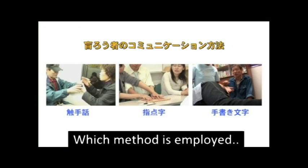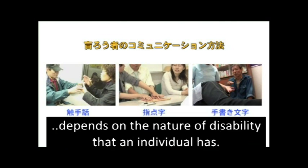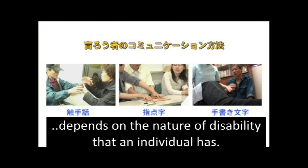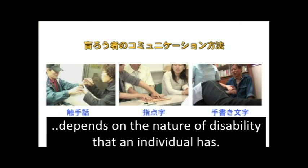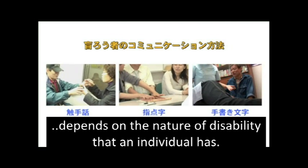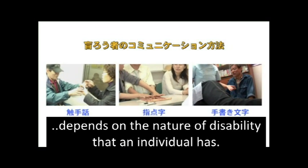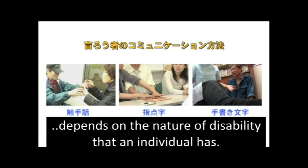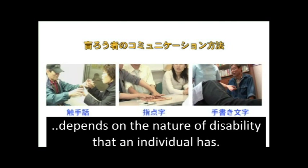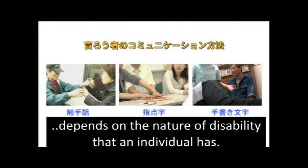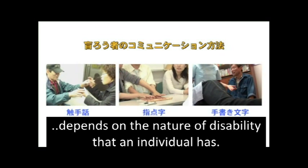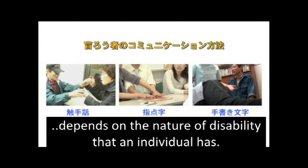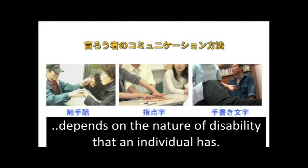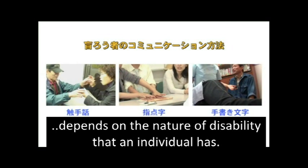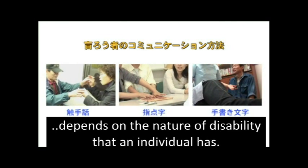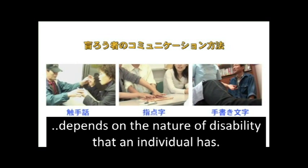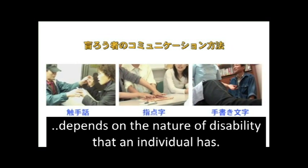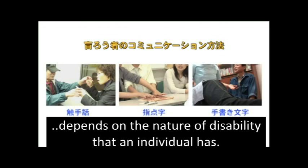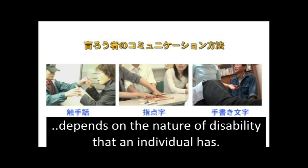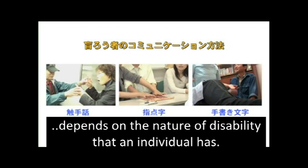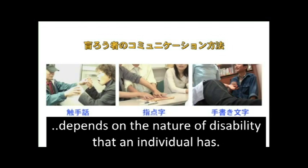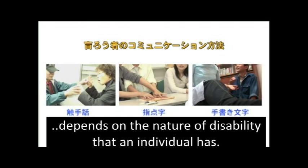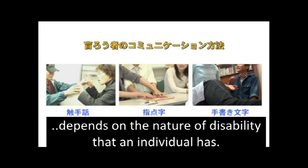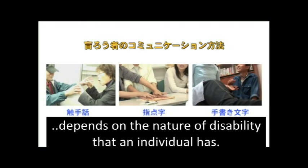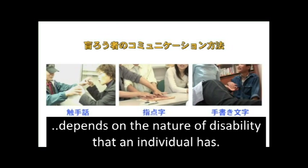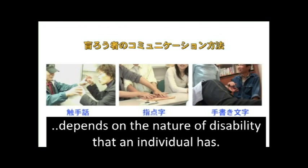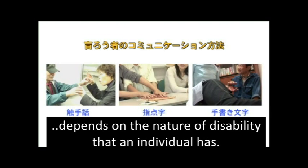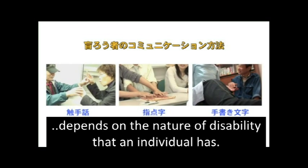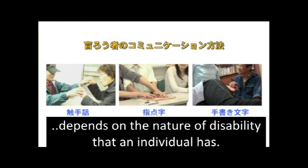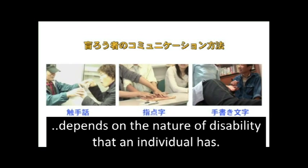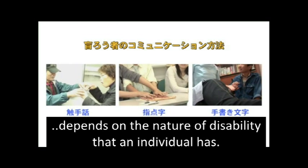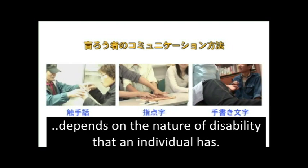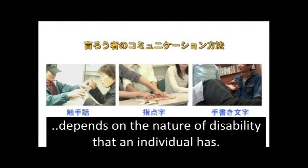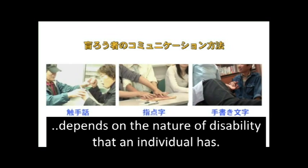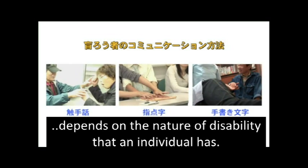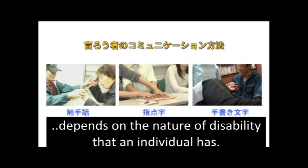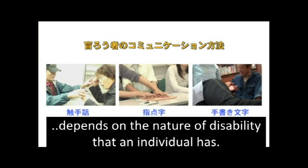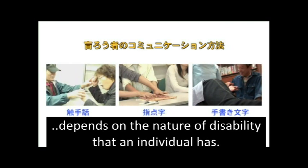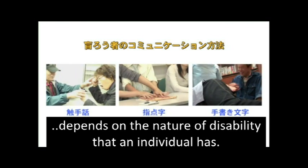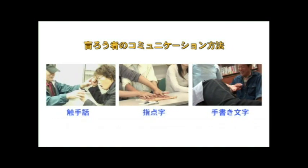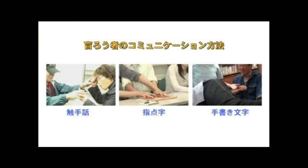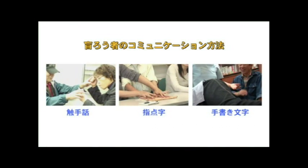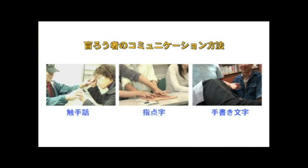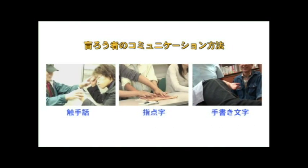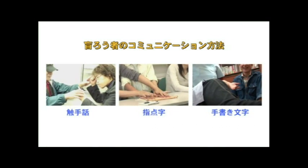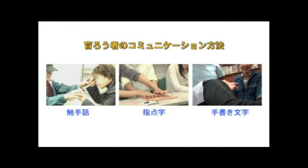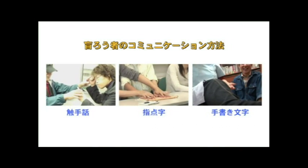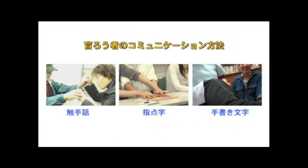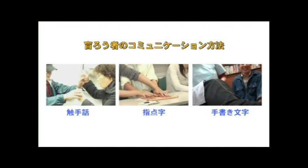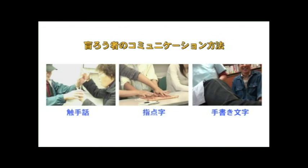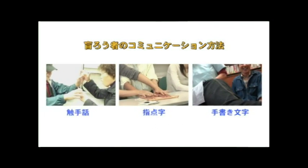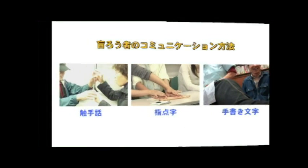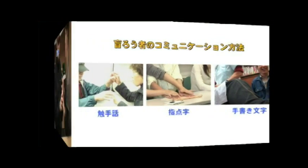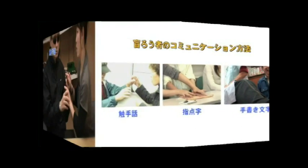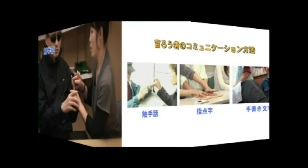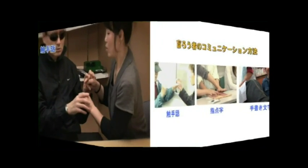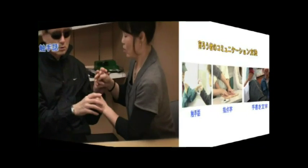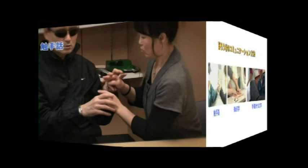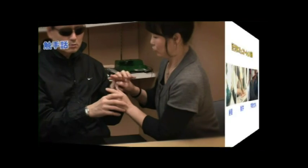は、手で触れる、手に書くなど、触覚を生かしてコミュニケーションを図ります。